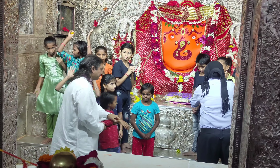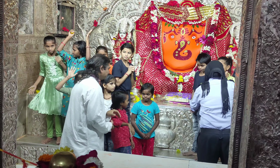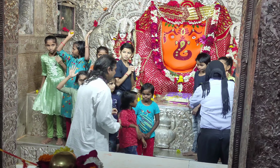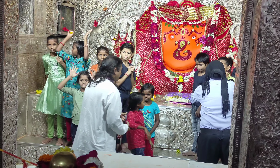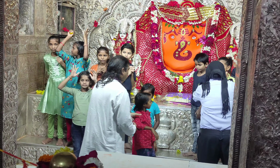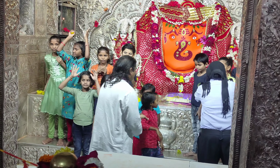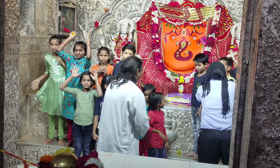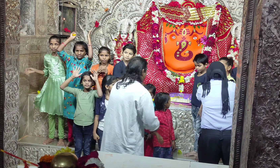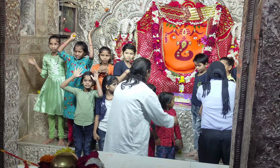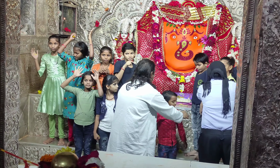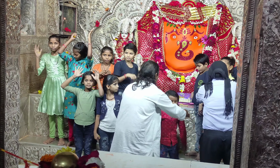आज